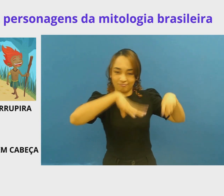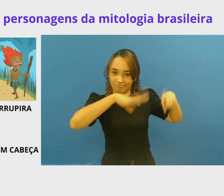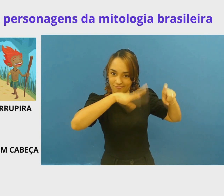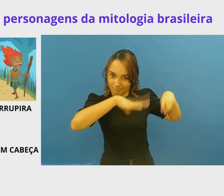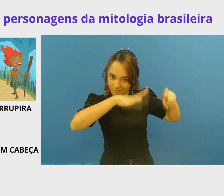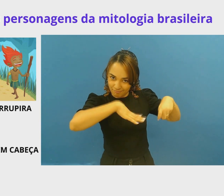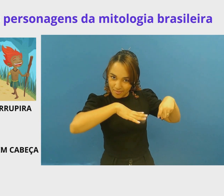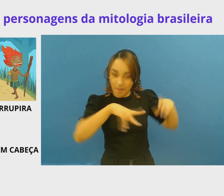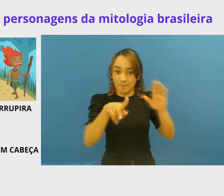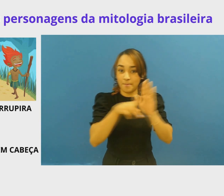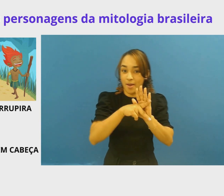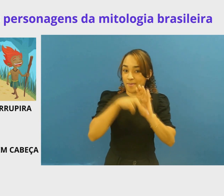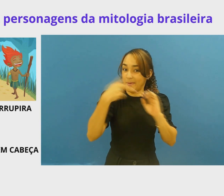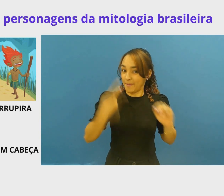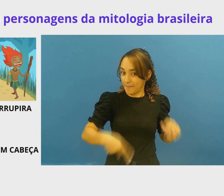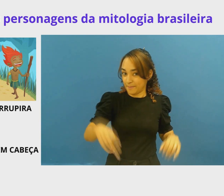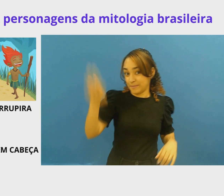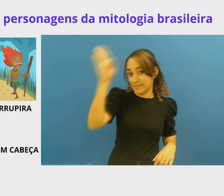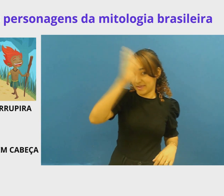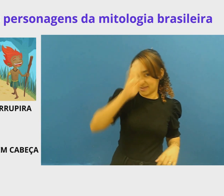brasileira.